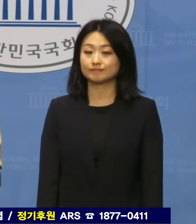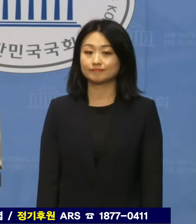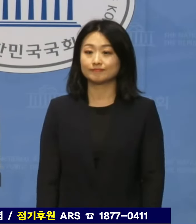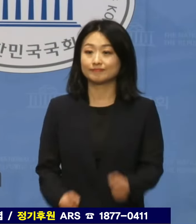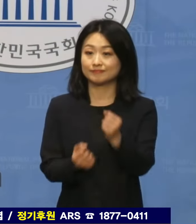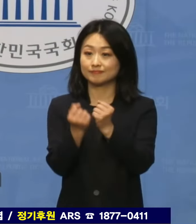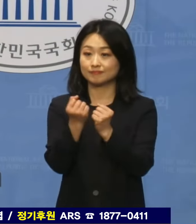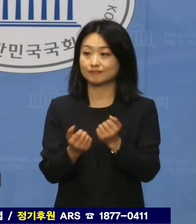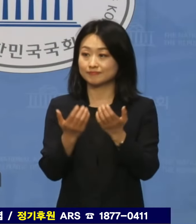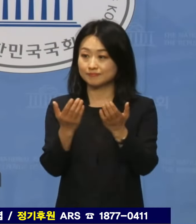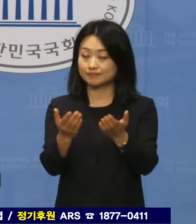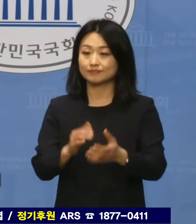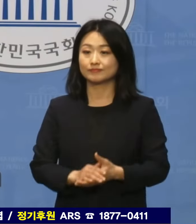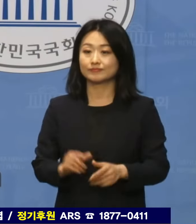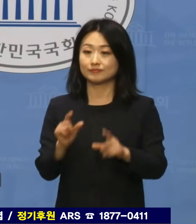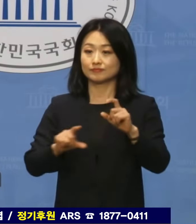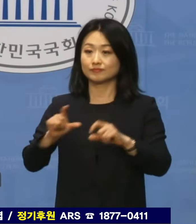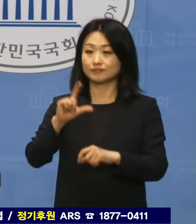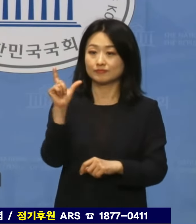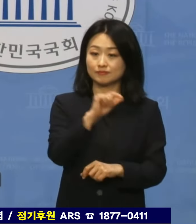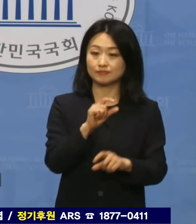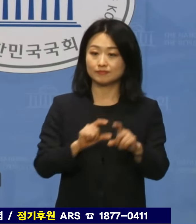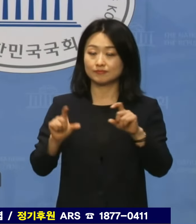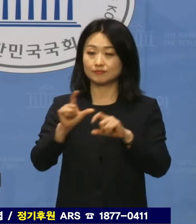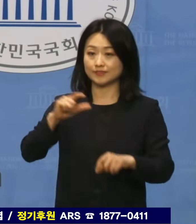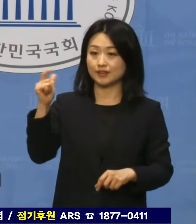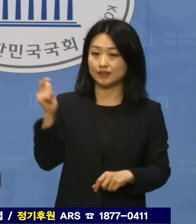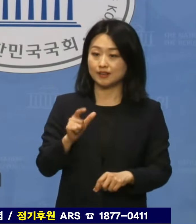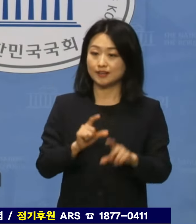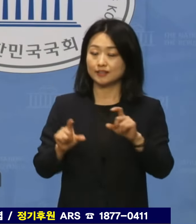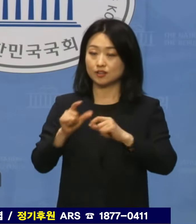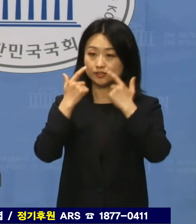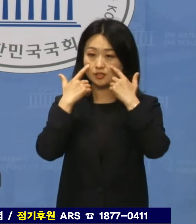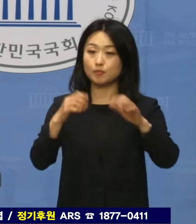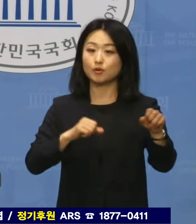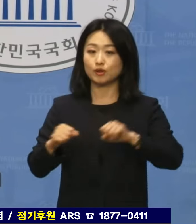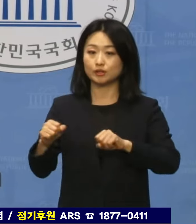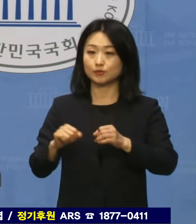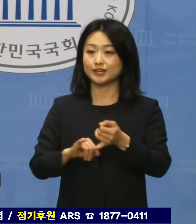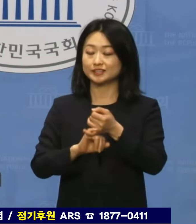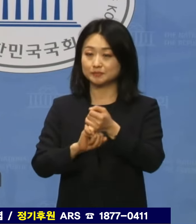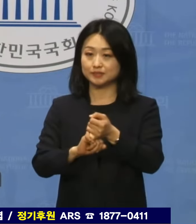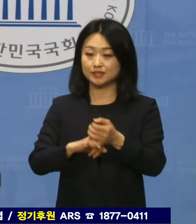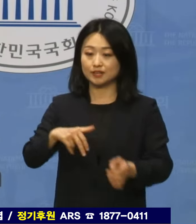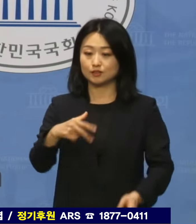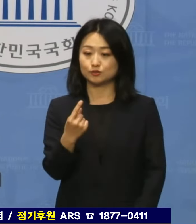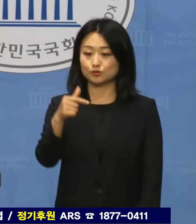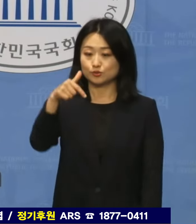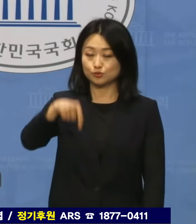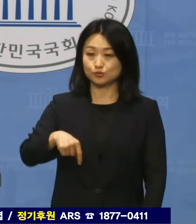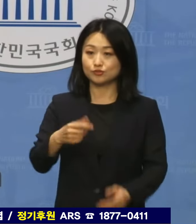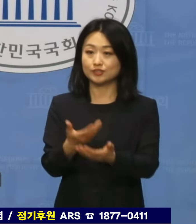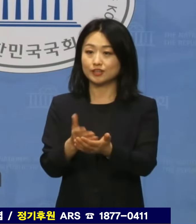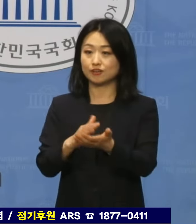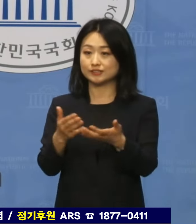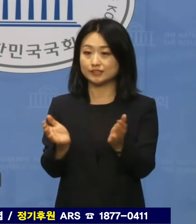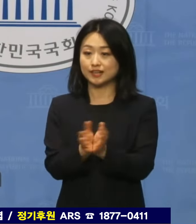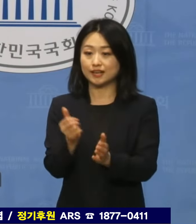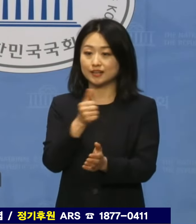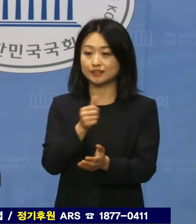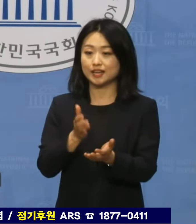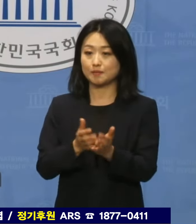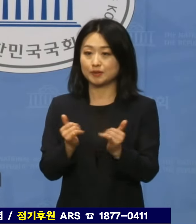브리핑 시작하겠습니다. 더 빠르게, 더 강하게, 더 선명하게 행동하겠습니다. 조국혁신당 대변인